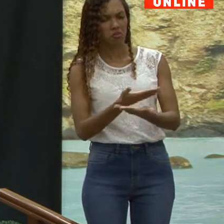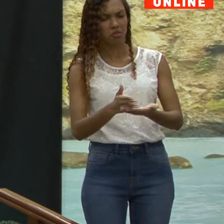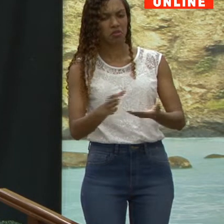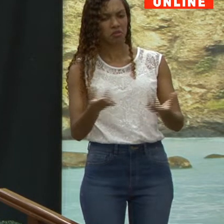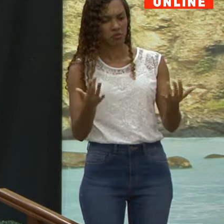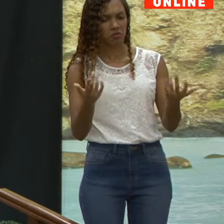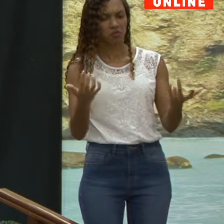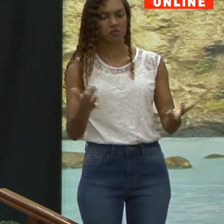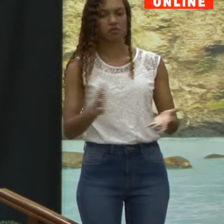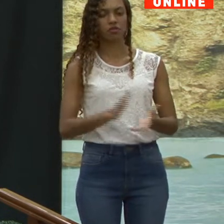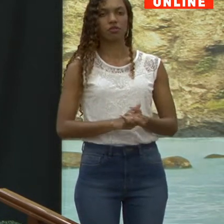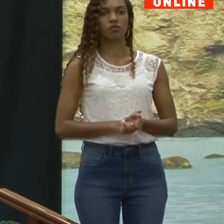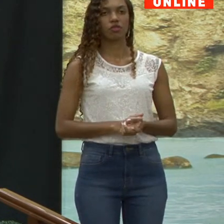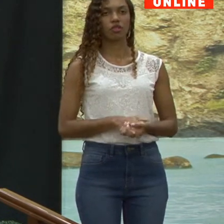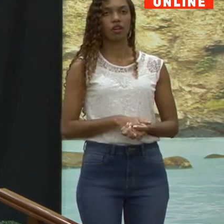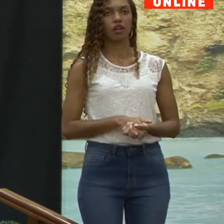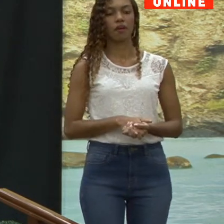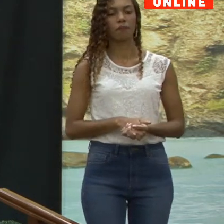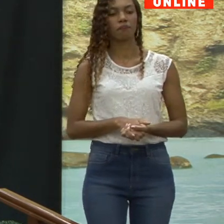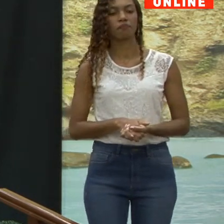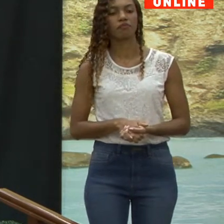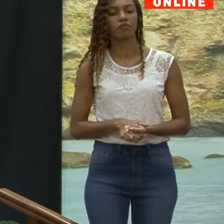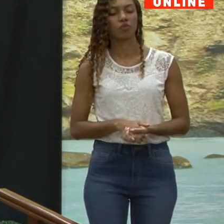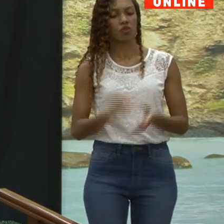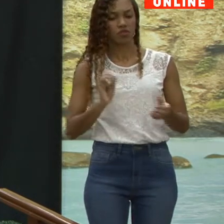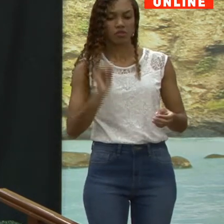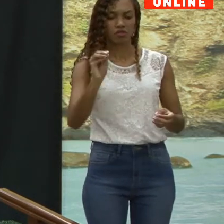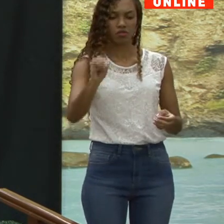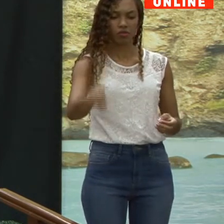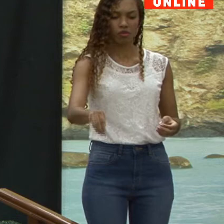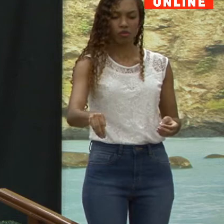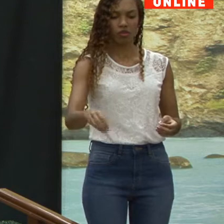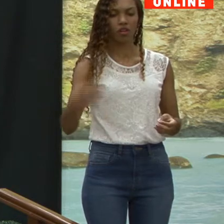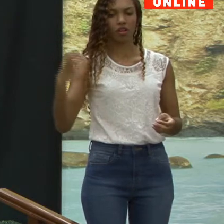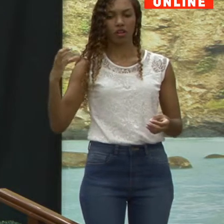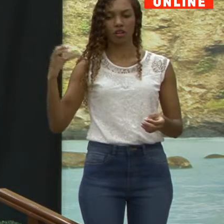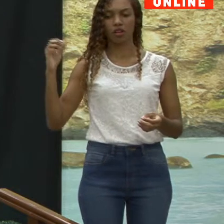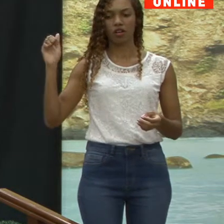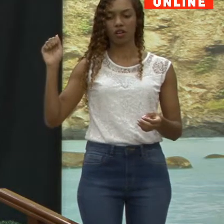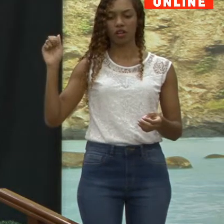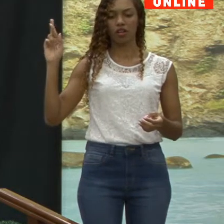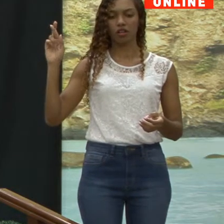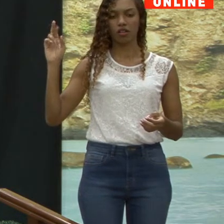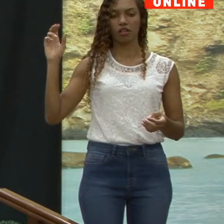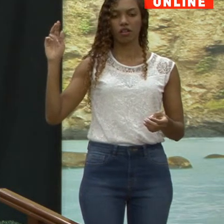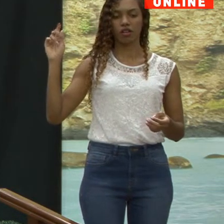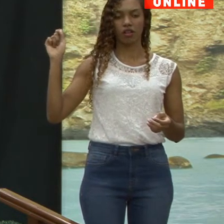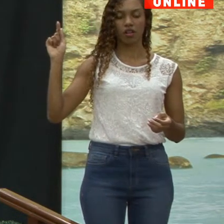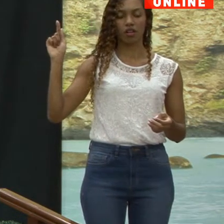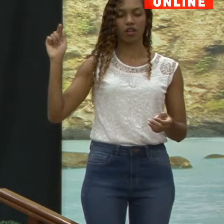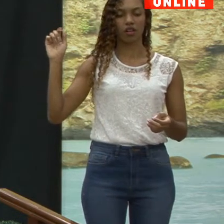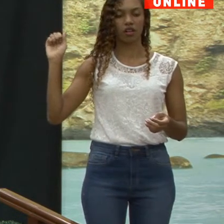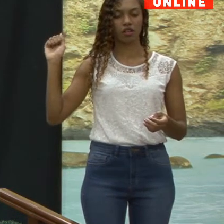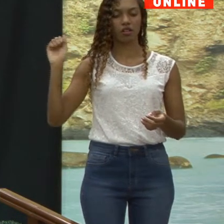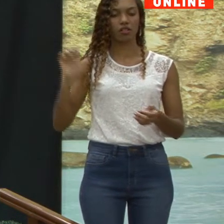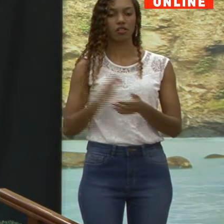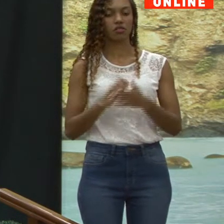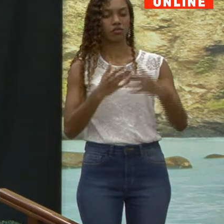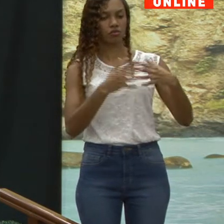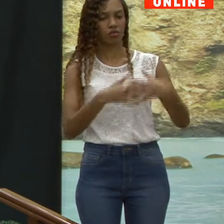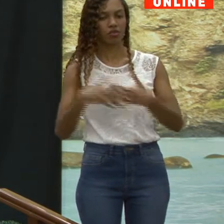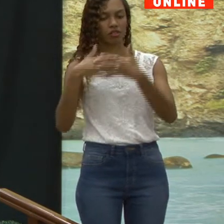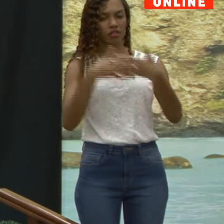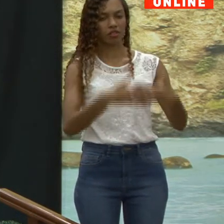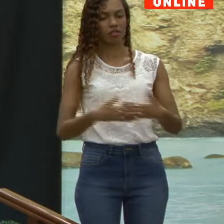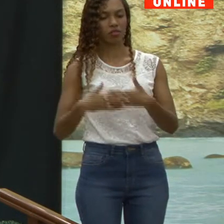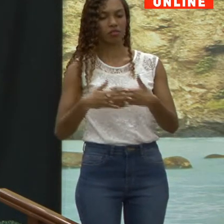receberem a têmpera? Quando você colocar a carga em cima do caminhão, ele vai arriar. E quando você tirar a carga, ele não